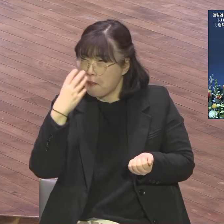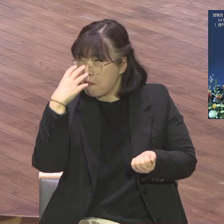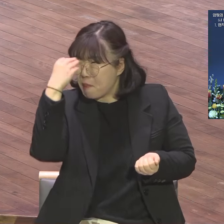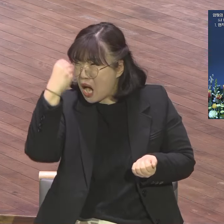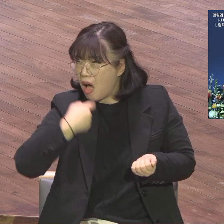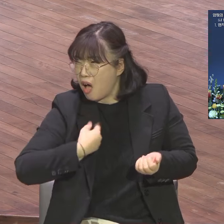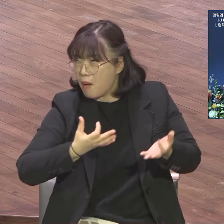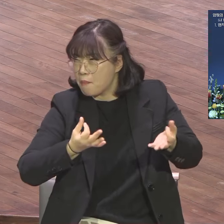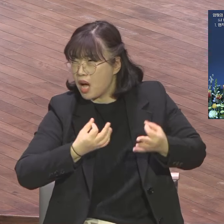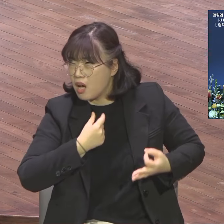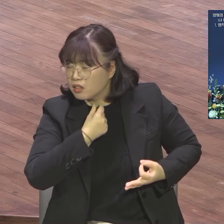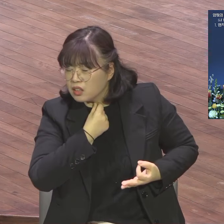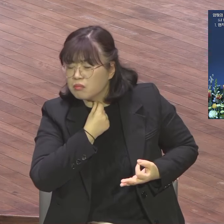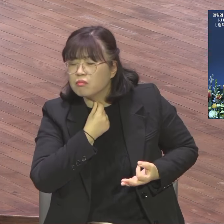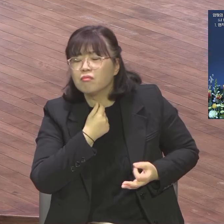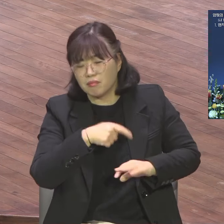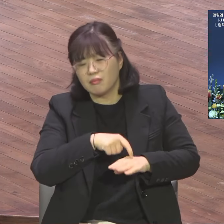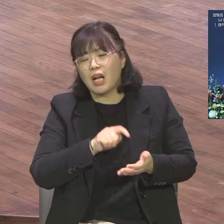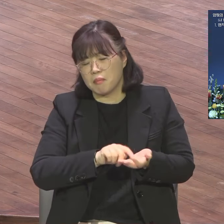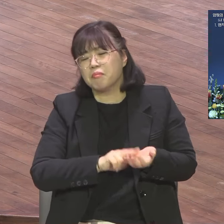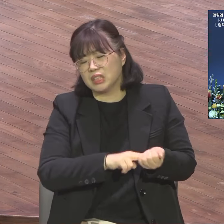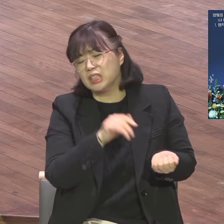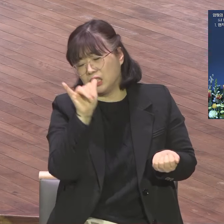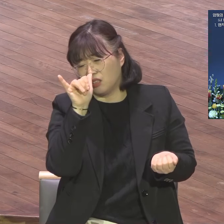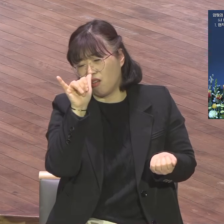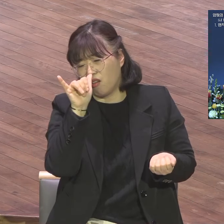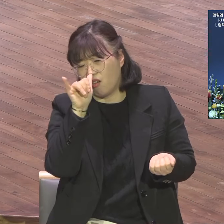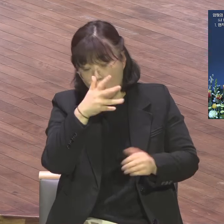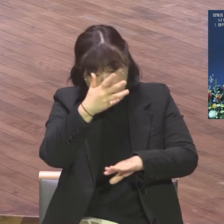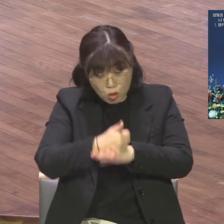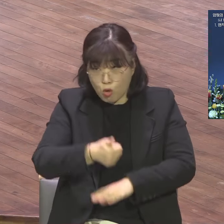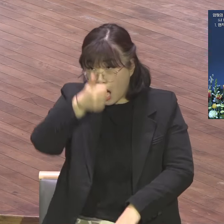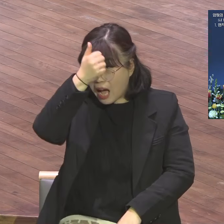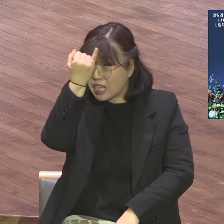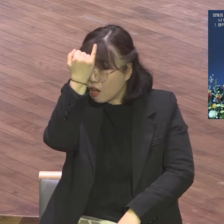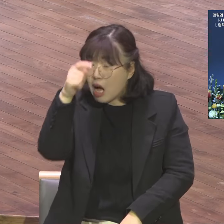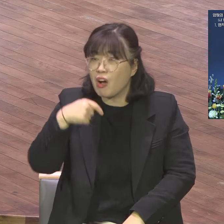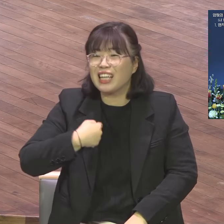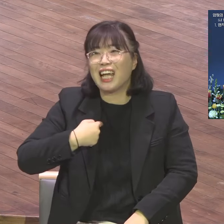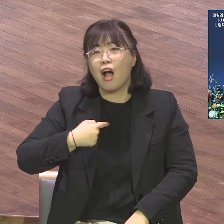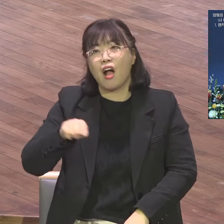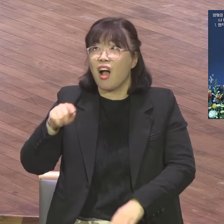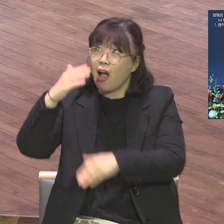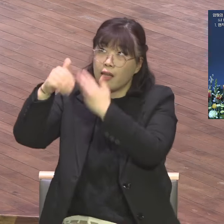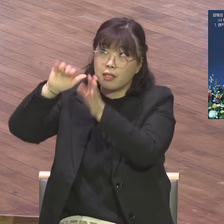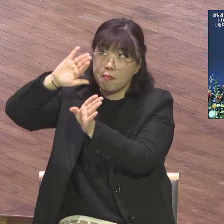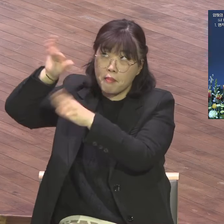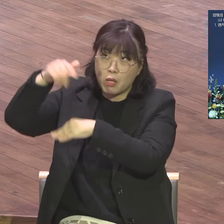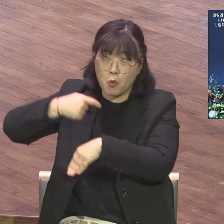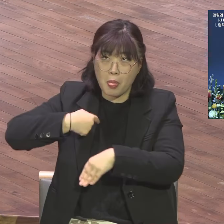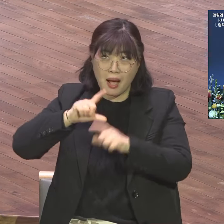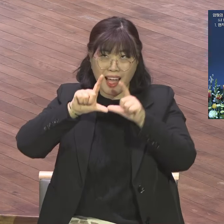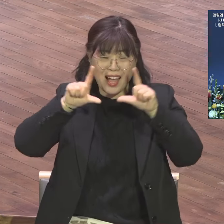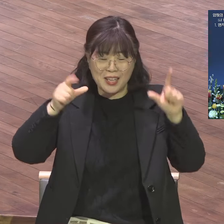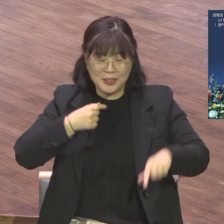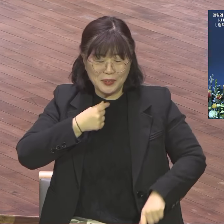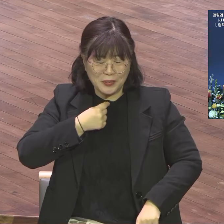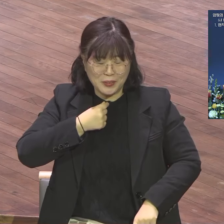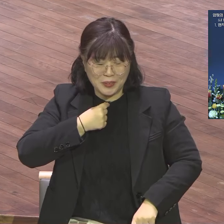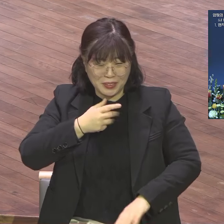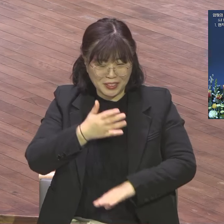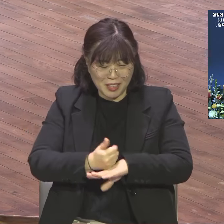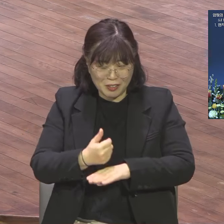생겼어요. 아담과 하와. 자, 이런 창세기 3장의 환경 속에 살기 때문에 우리가